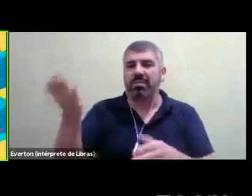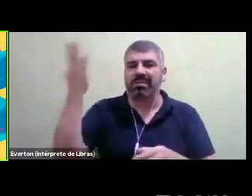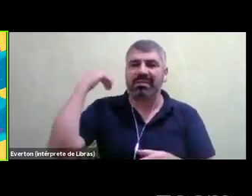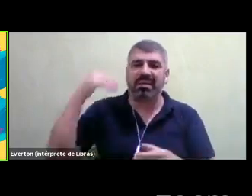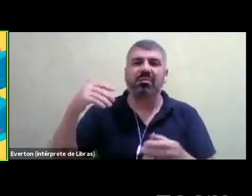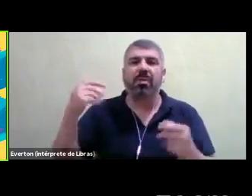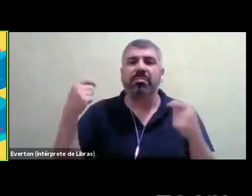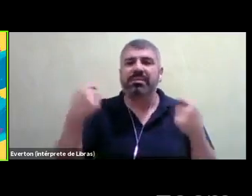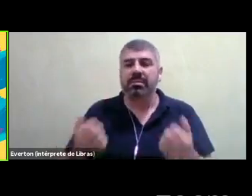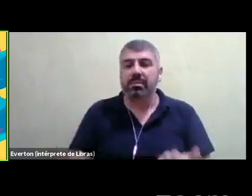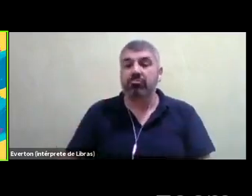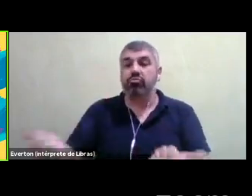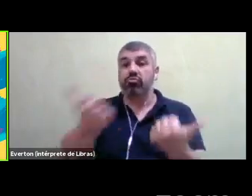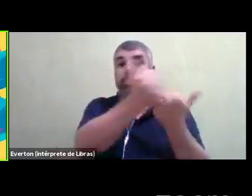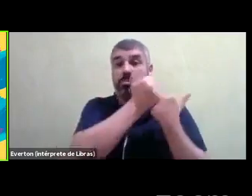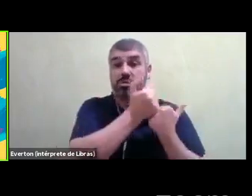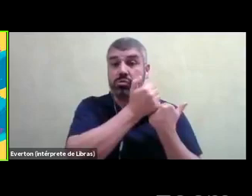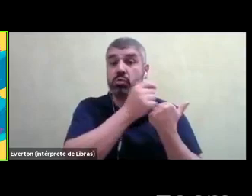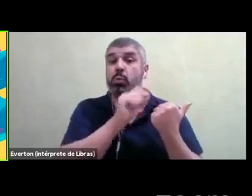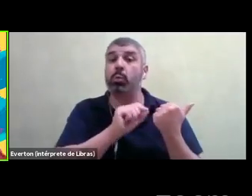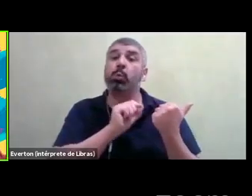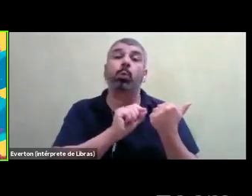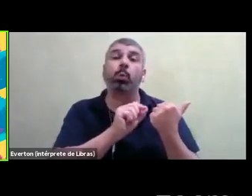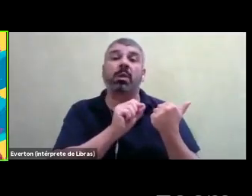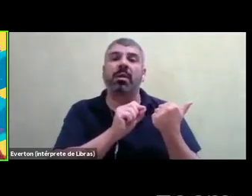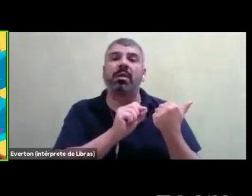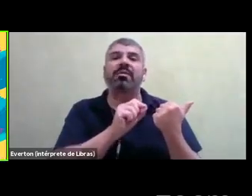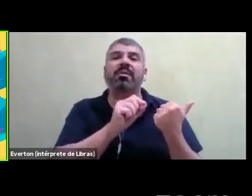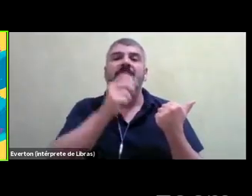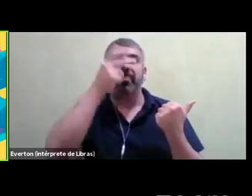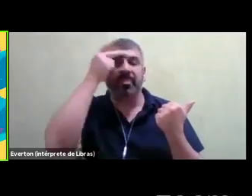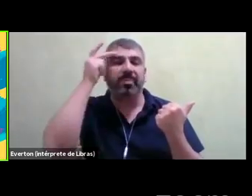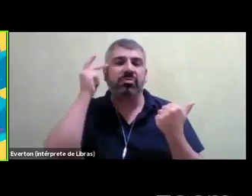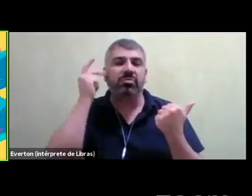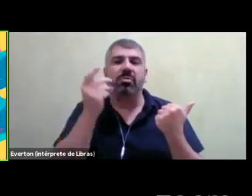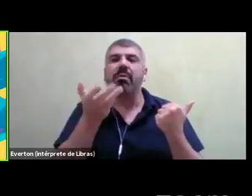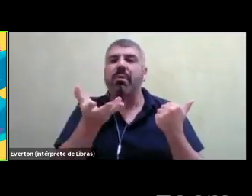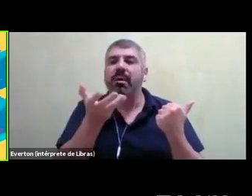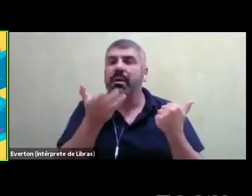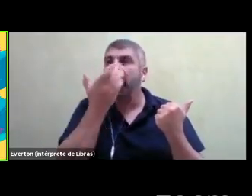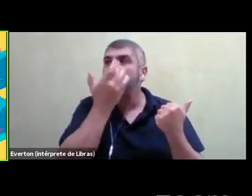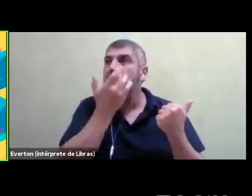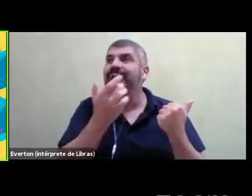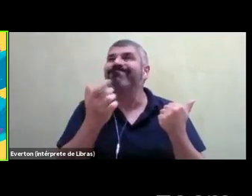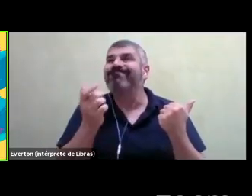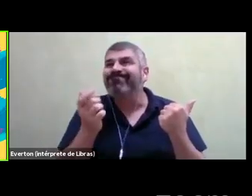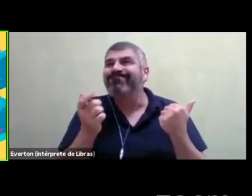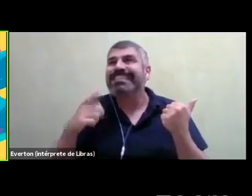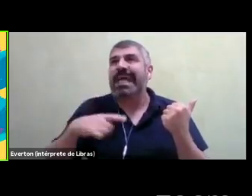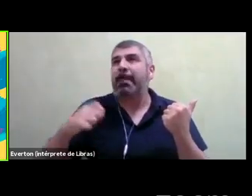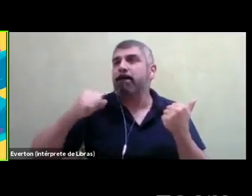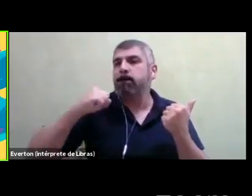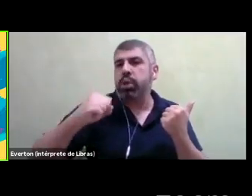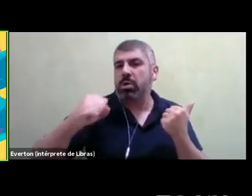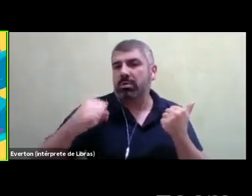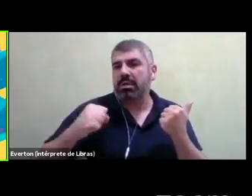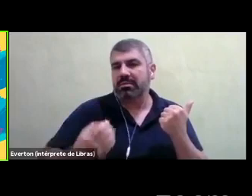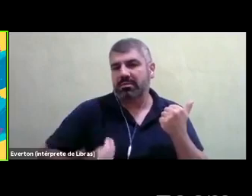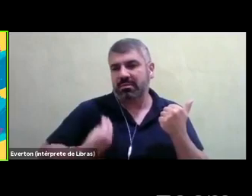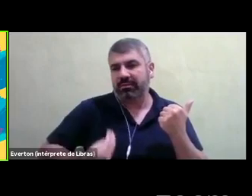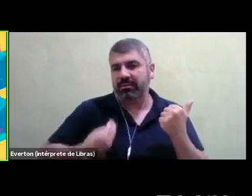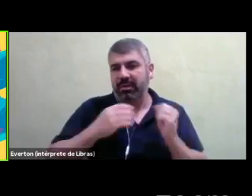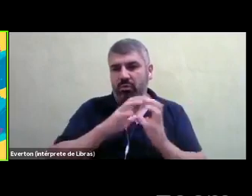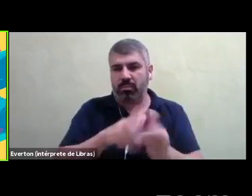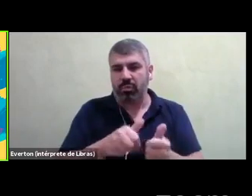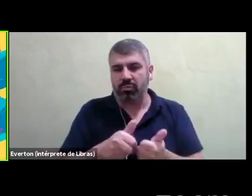que estão em busca de encontrar formas de potência para viver no mundo. Então, quando